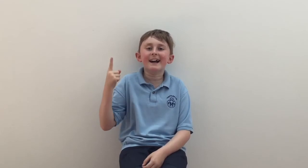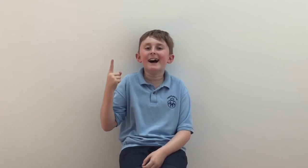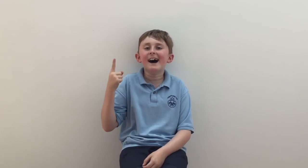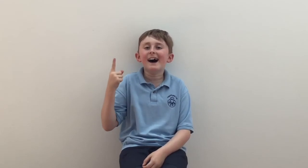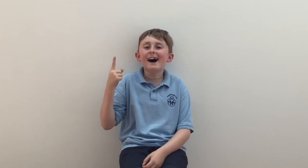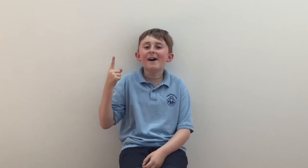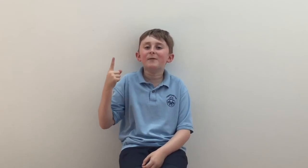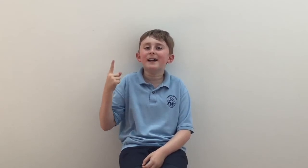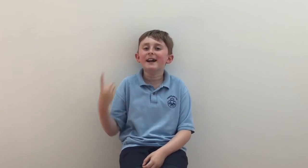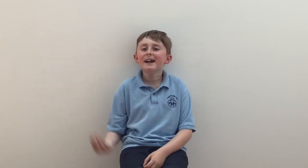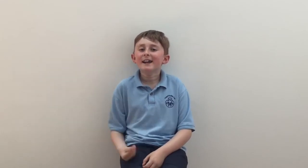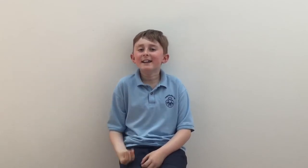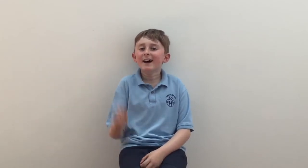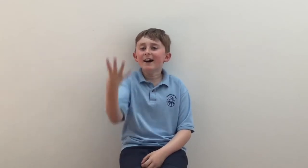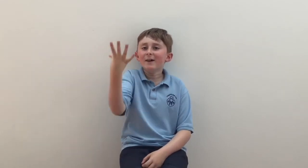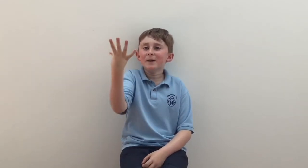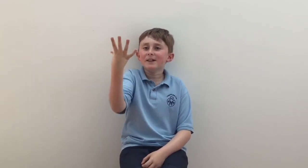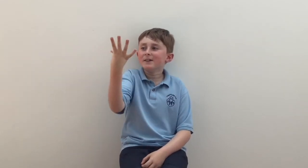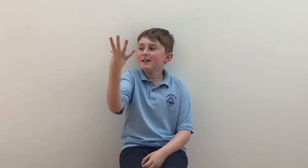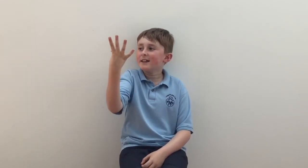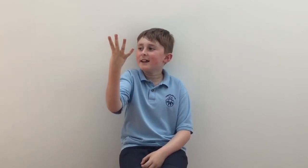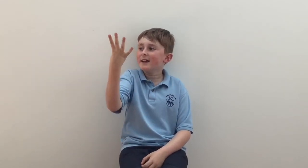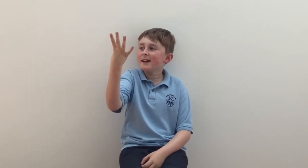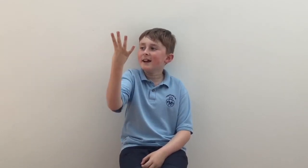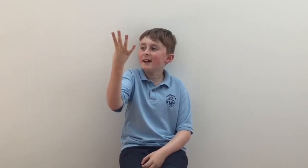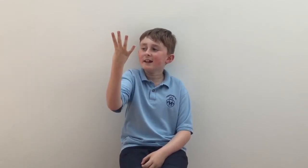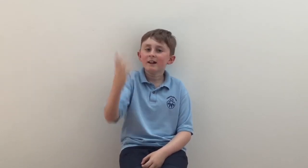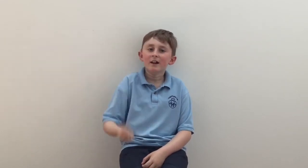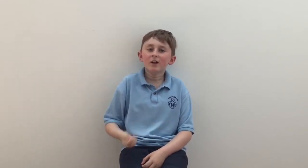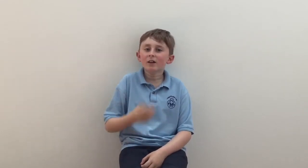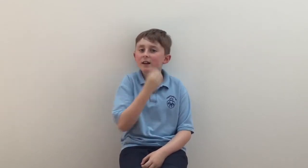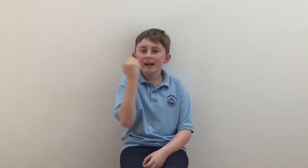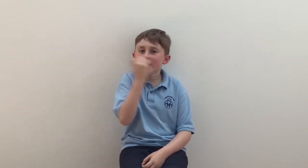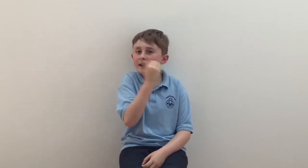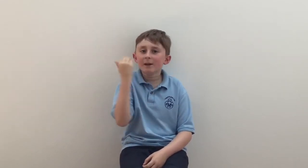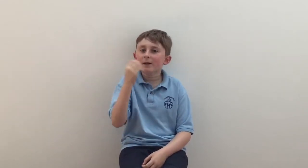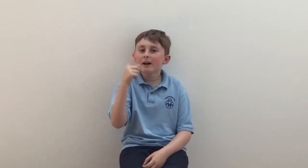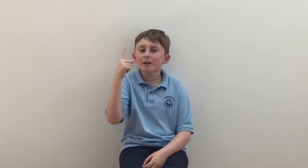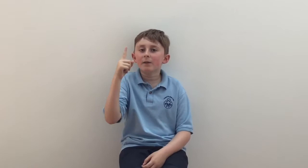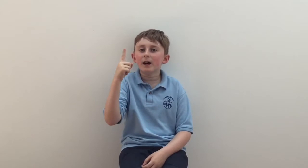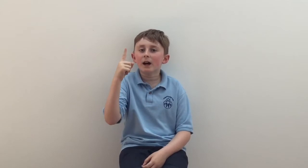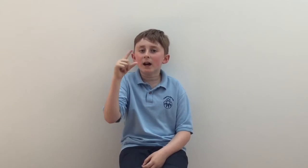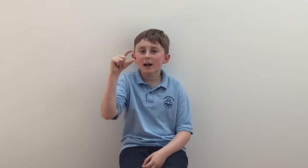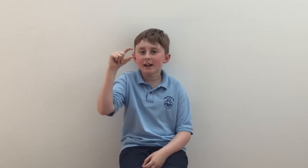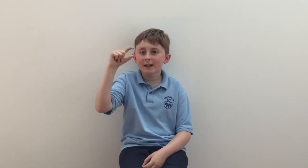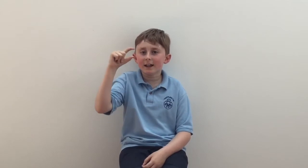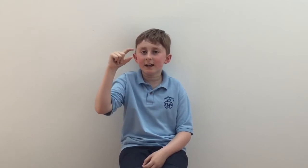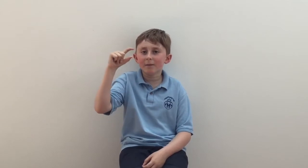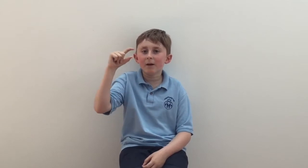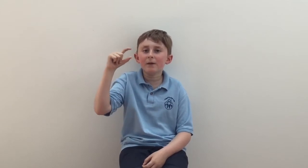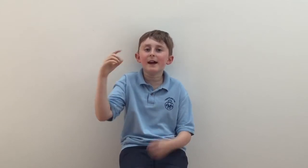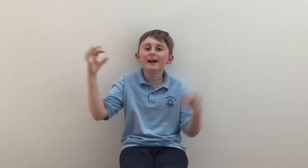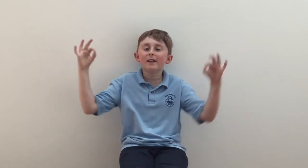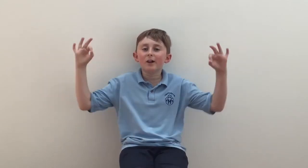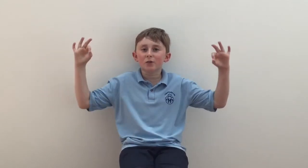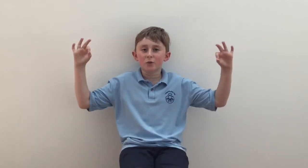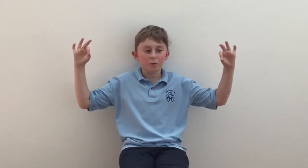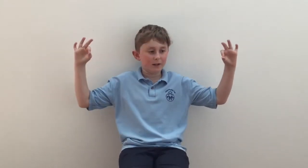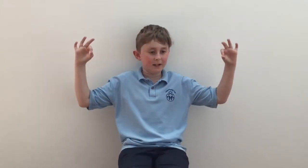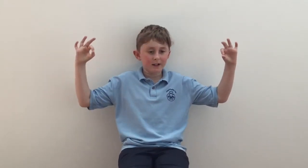ei llwyntio Mae'r blodd yn cael ei nhw teim